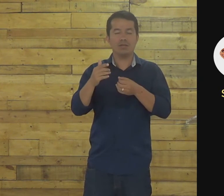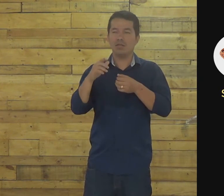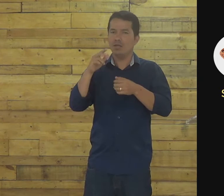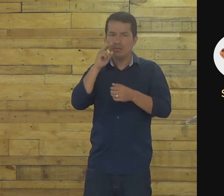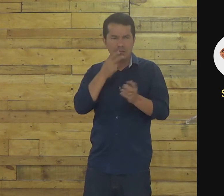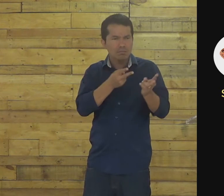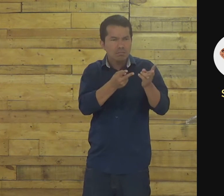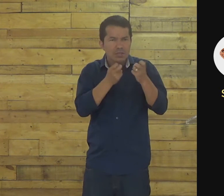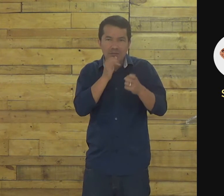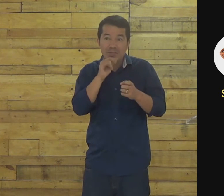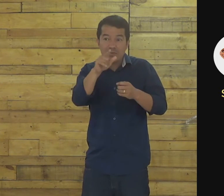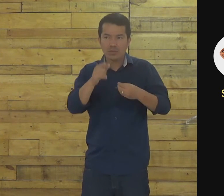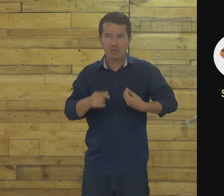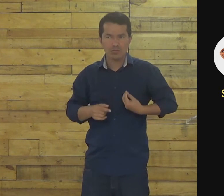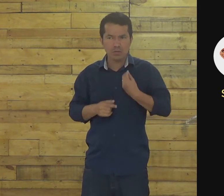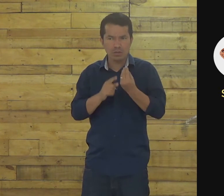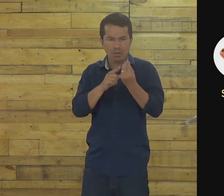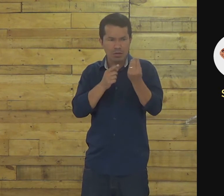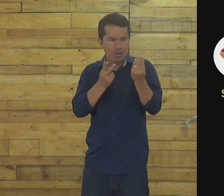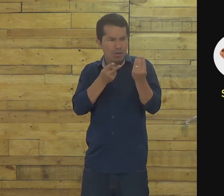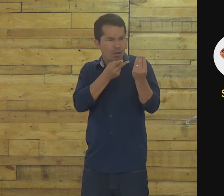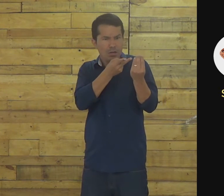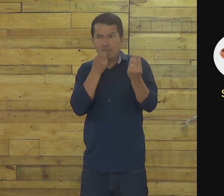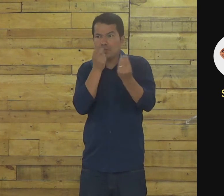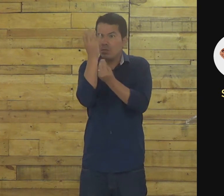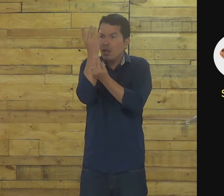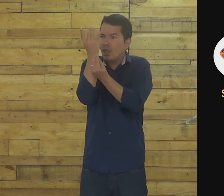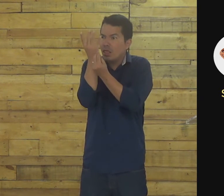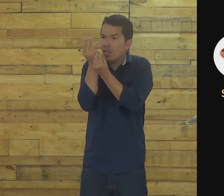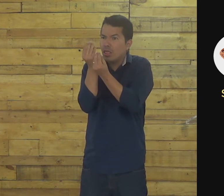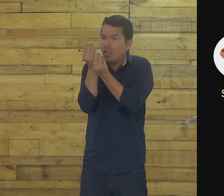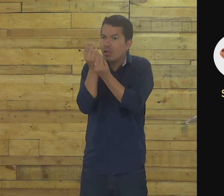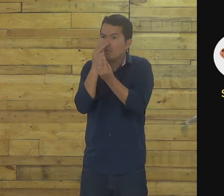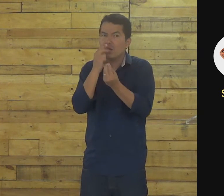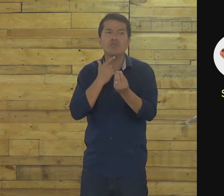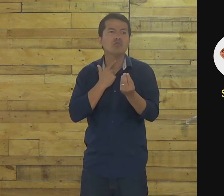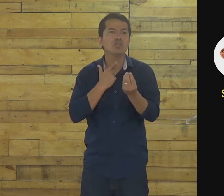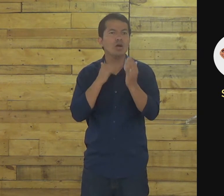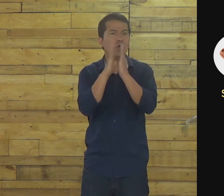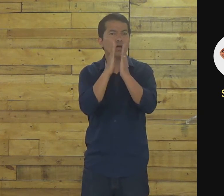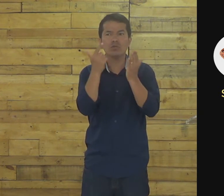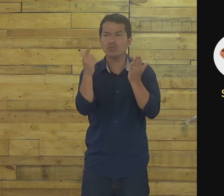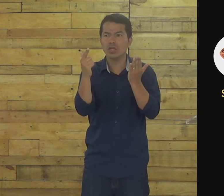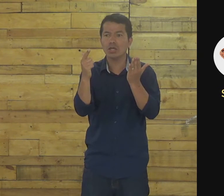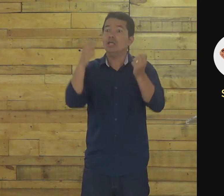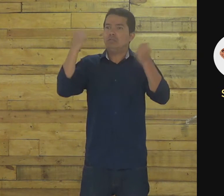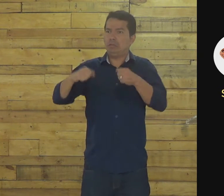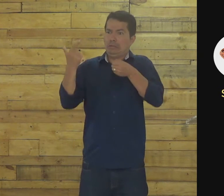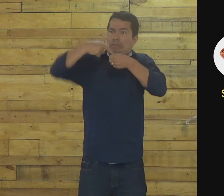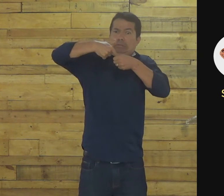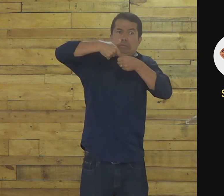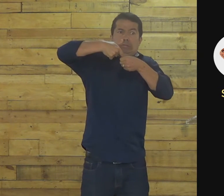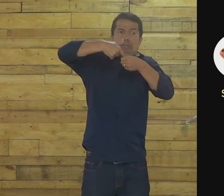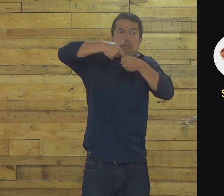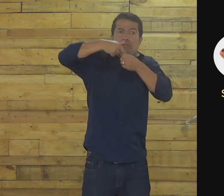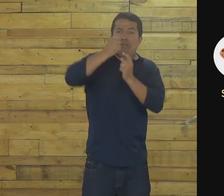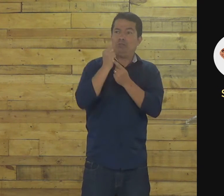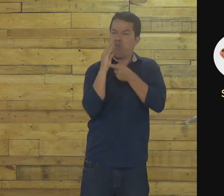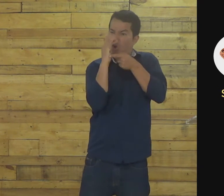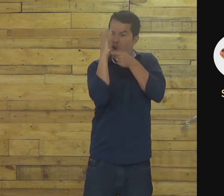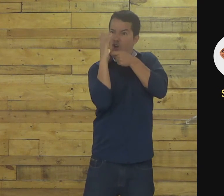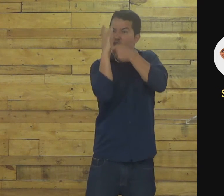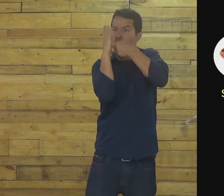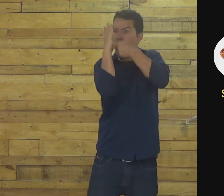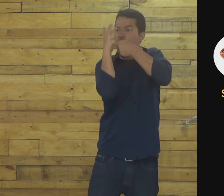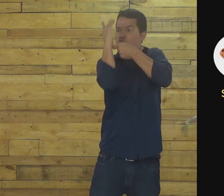desvie. Porque aí, por exemplo, você olha para sua vida e você percebe que a chama tá apagando, não tem vontade de